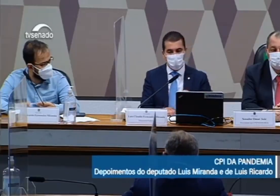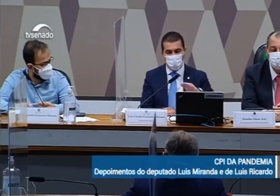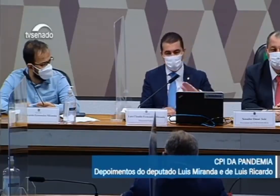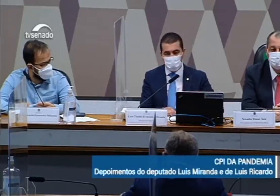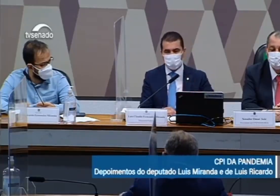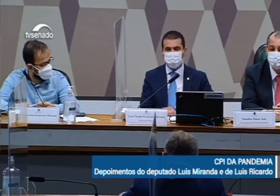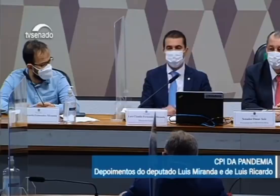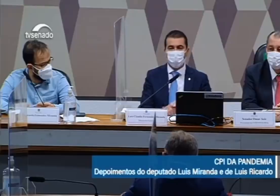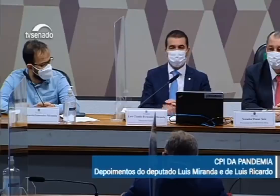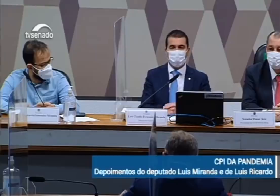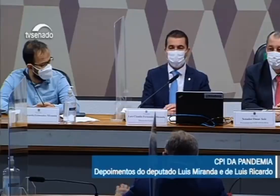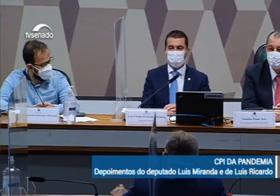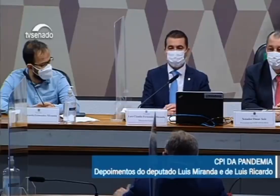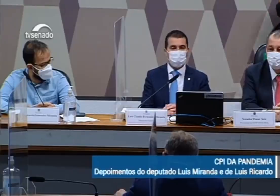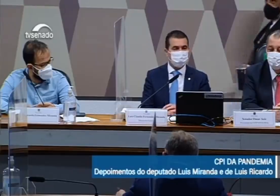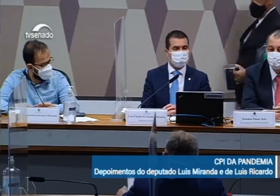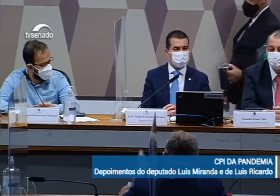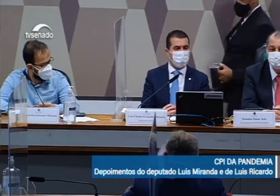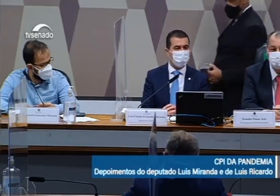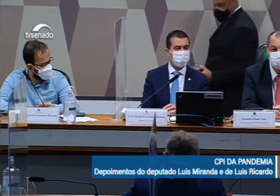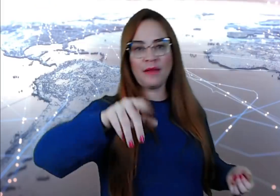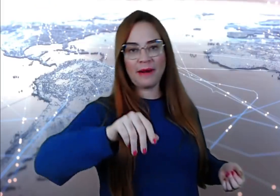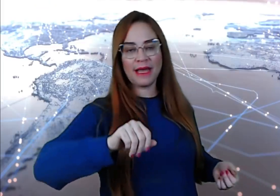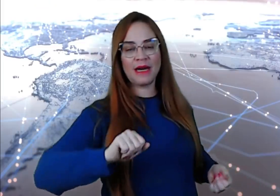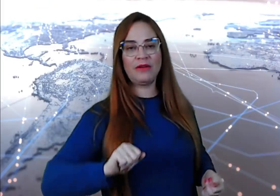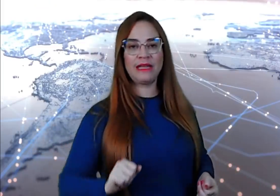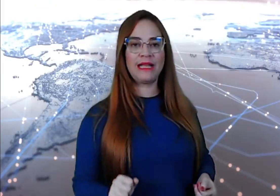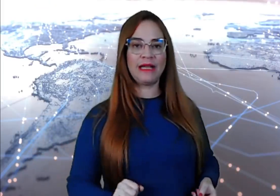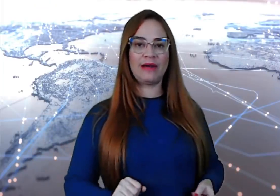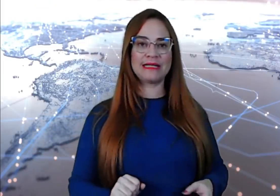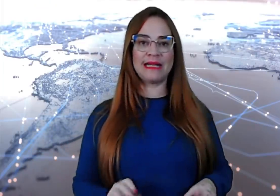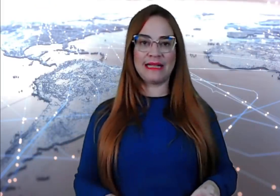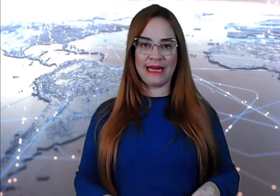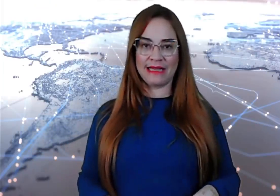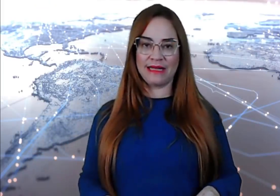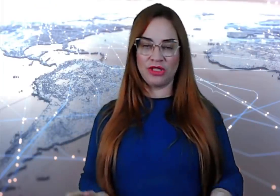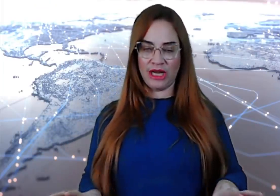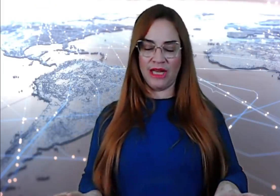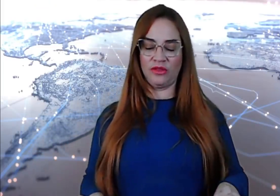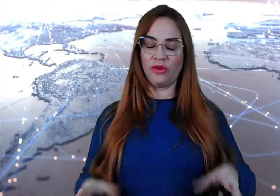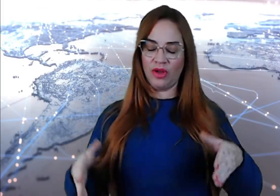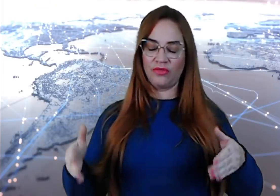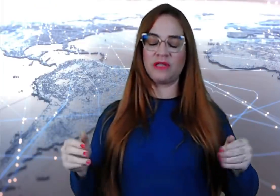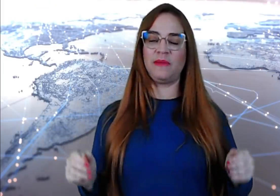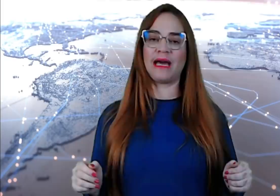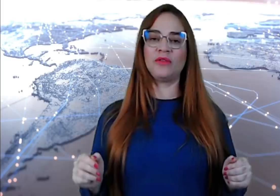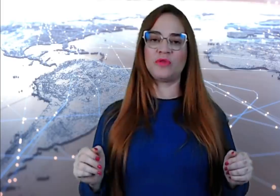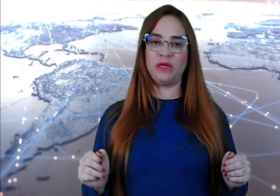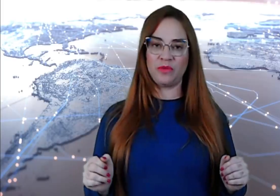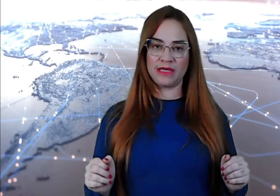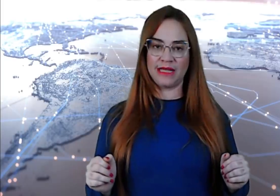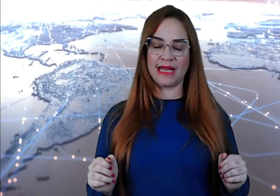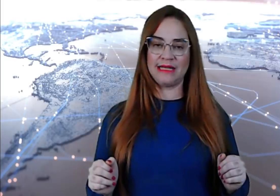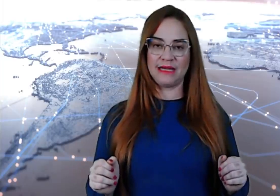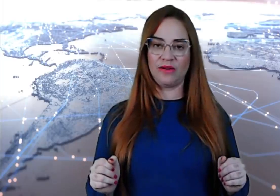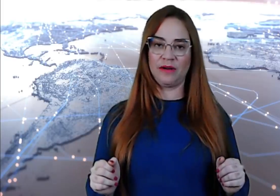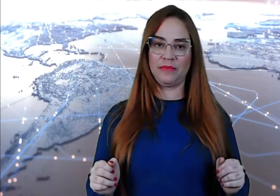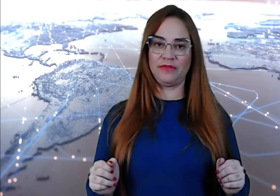irmão não assinou o documento que eles exigiam. E para quem não entendeu essa treta direito, eu vou explicar nos mínimos detalhes agora para